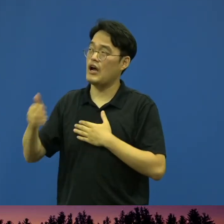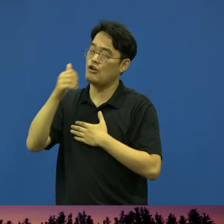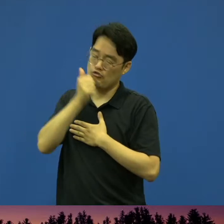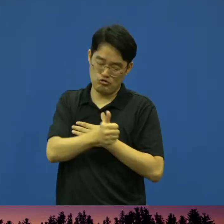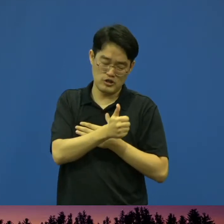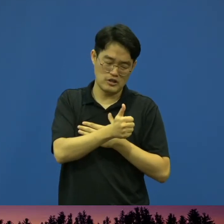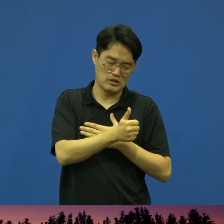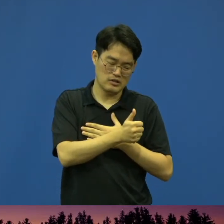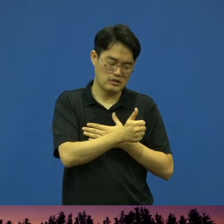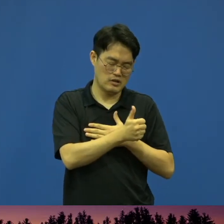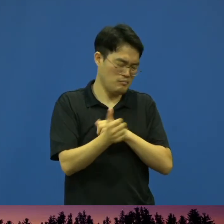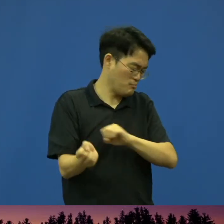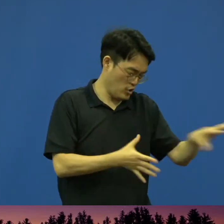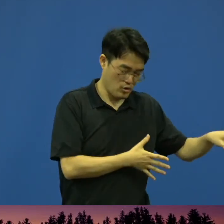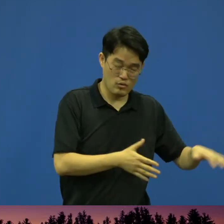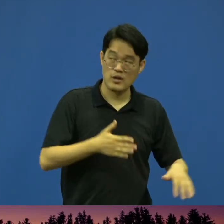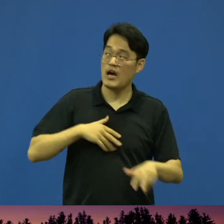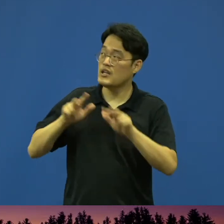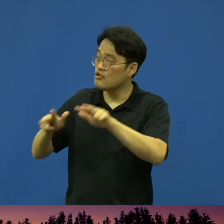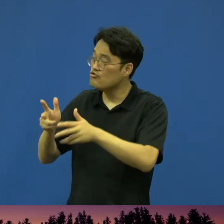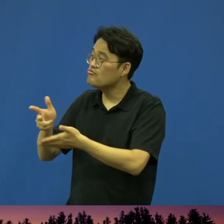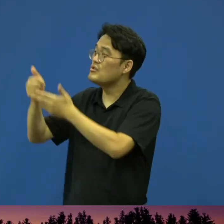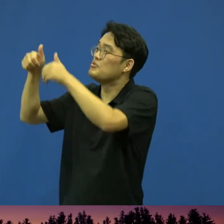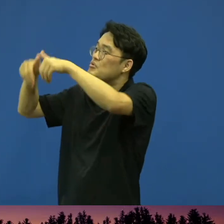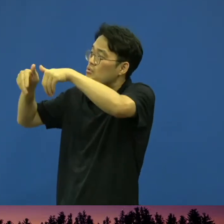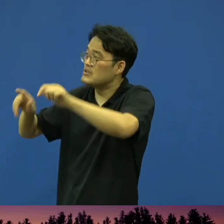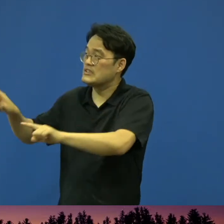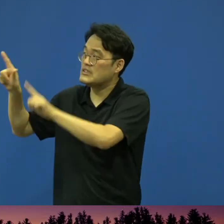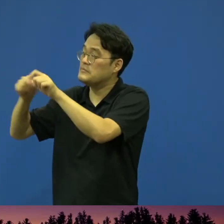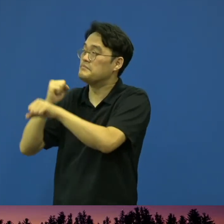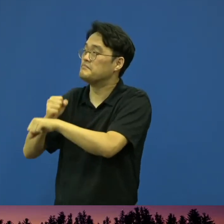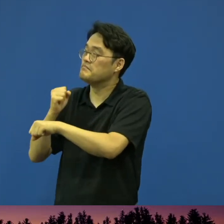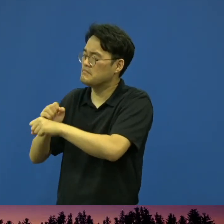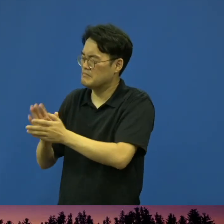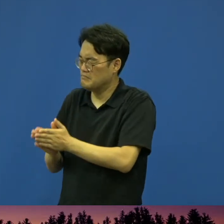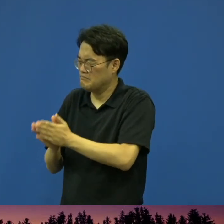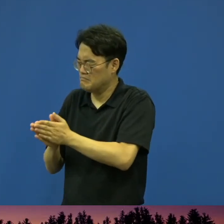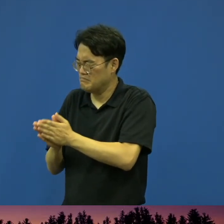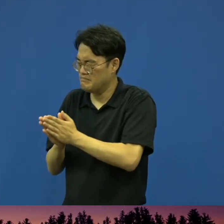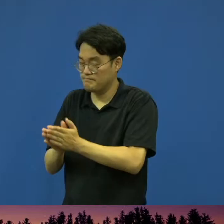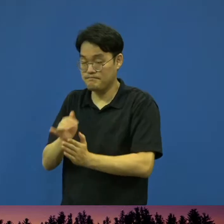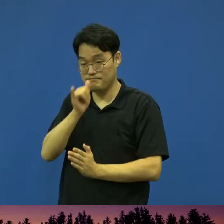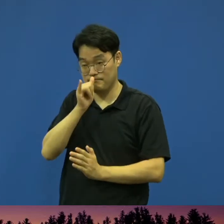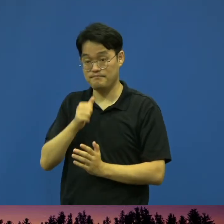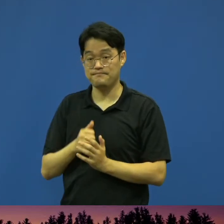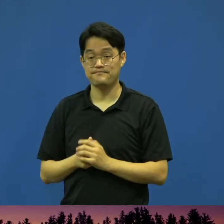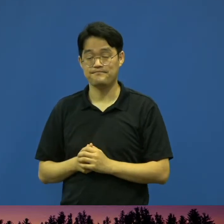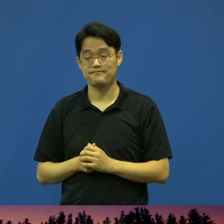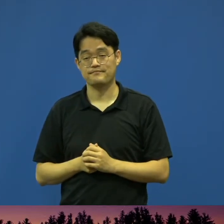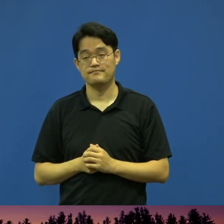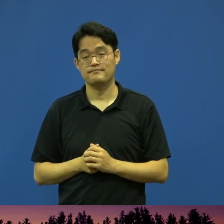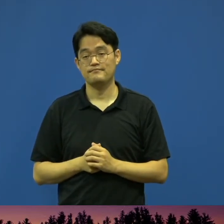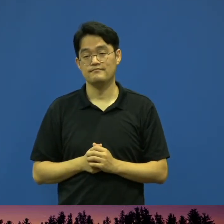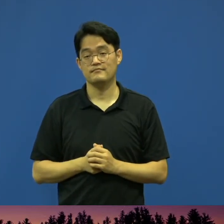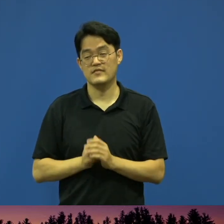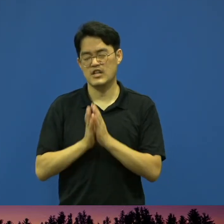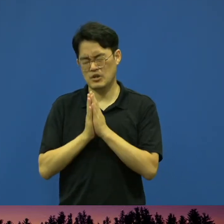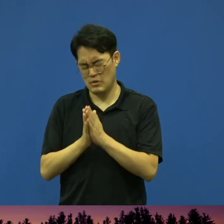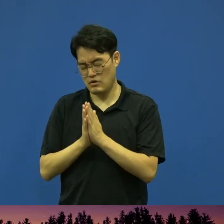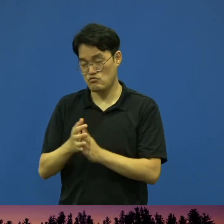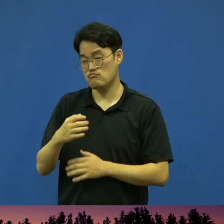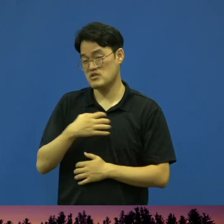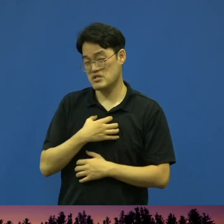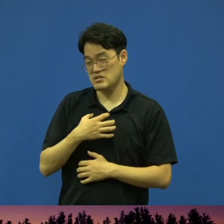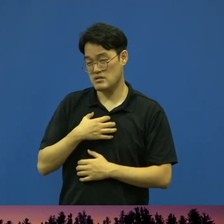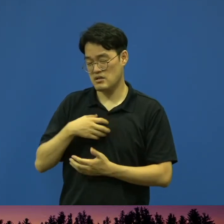주인됨을 내려놓고 주님의 종으로 살겠습니다. 그가 하나님 앞에 그렇게 기도하고 그 위기 앞에